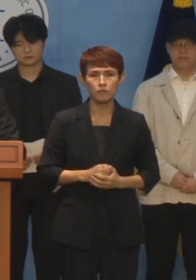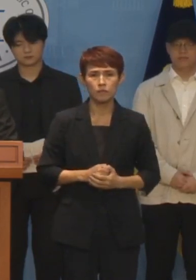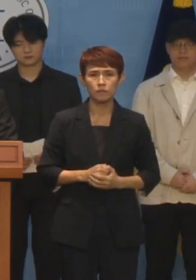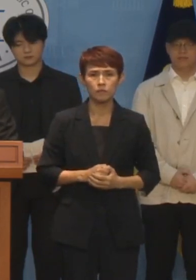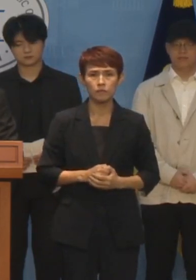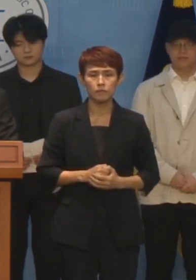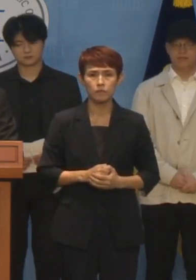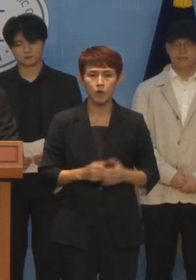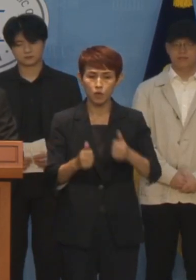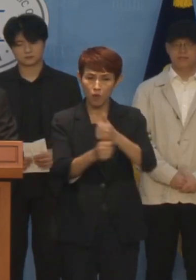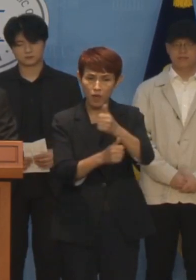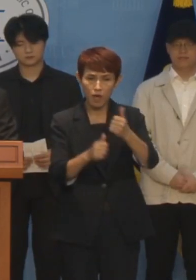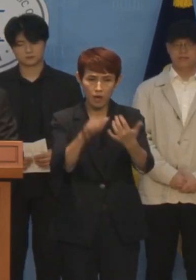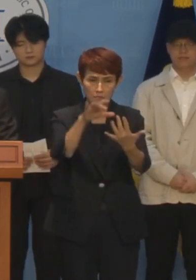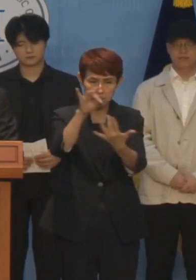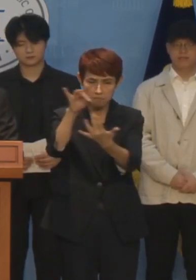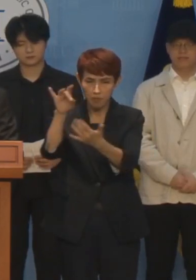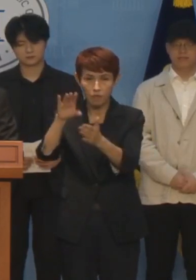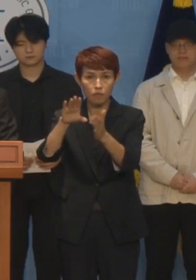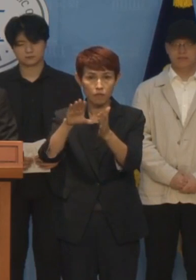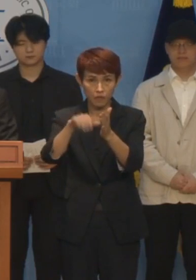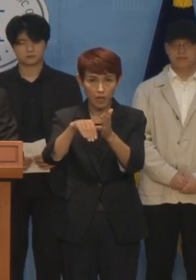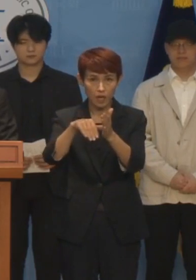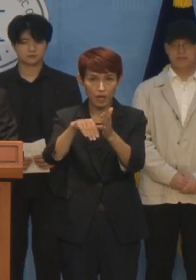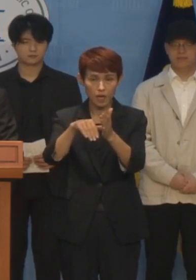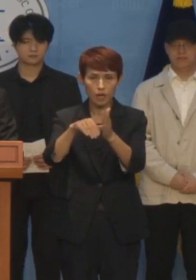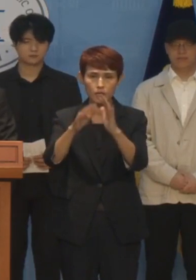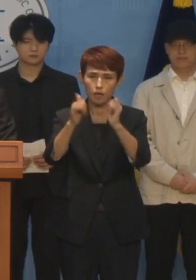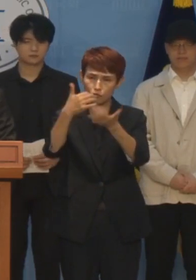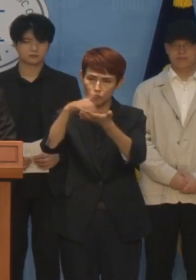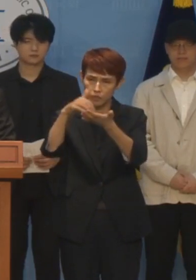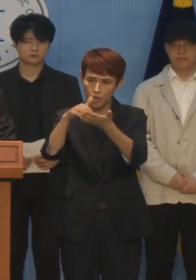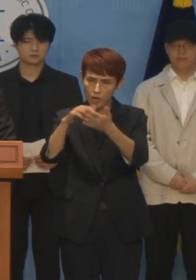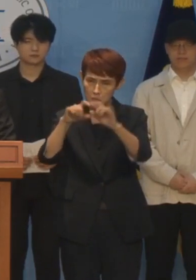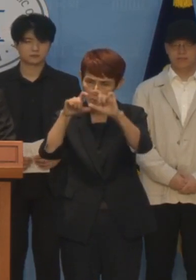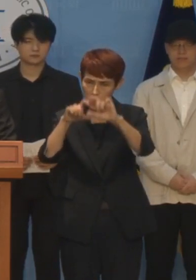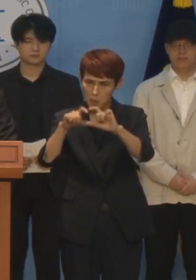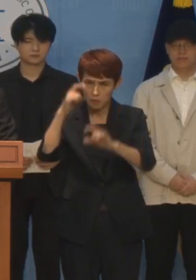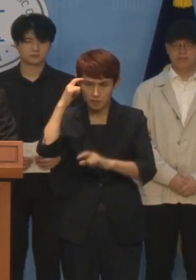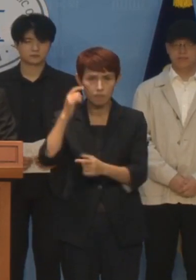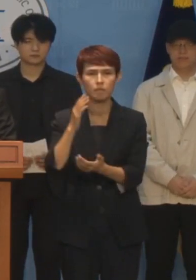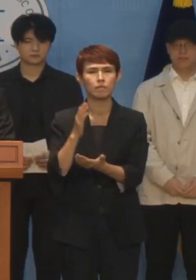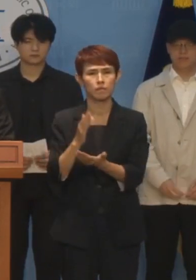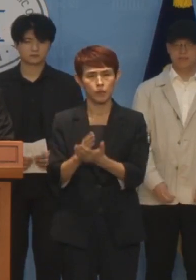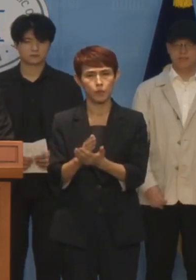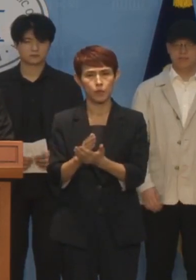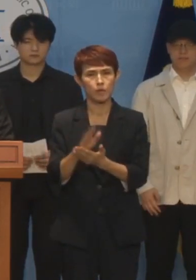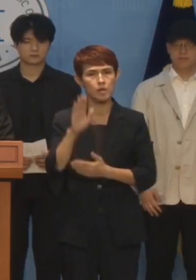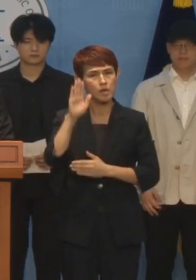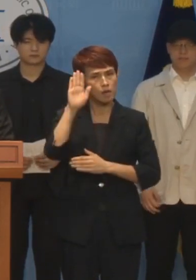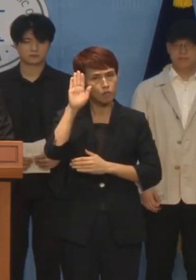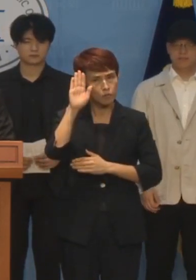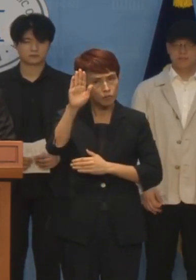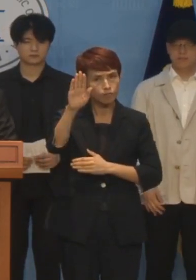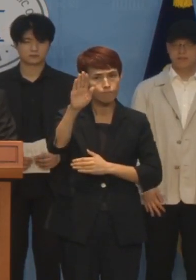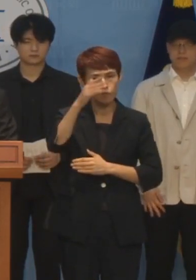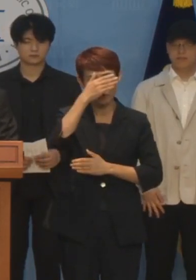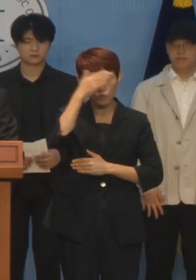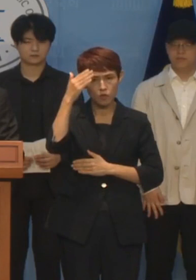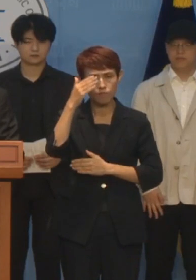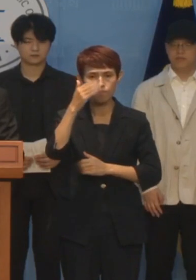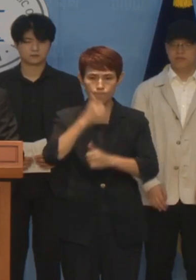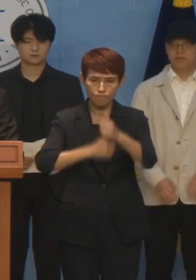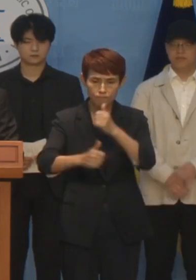위원회 구성원을 선발할 때에는 현재 인구 비율만을 고려하는 것이 아니라 미래 세대를 대표하는